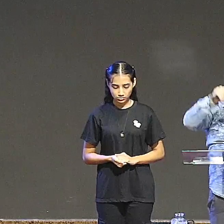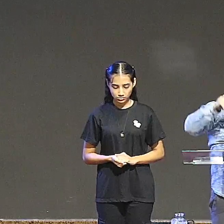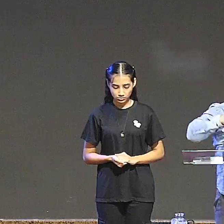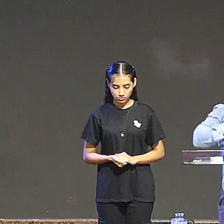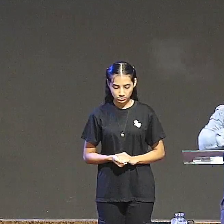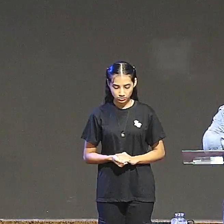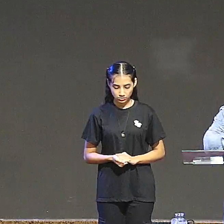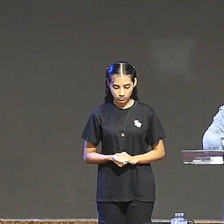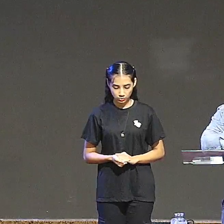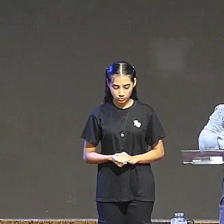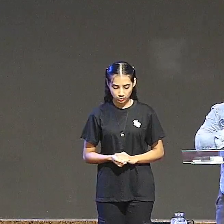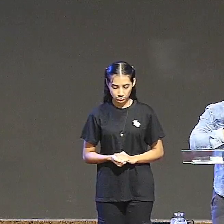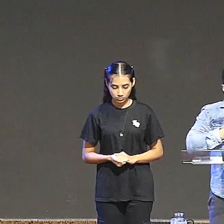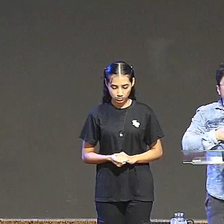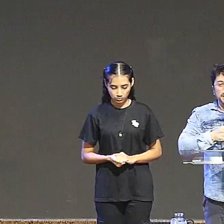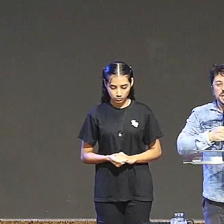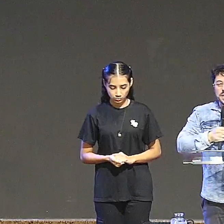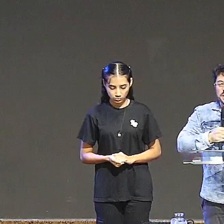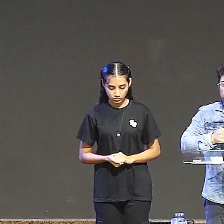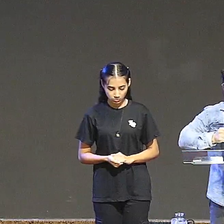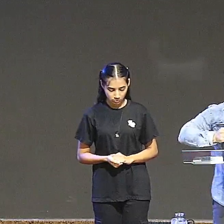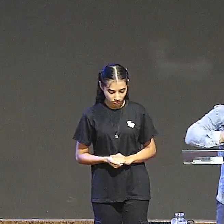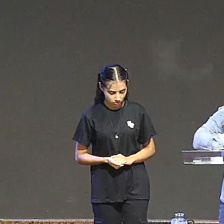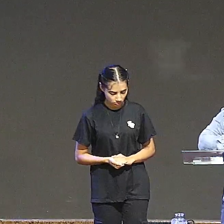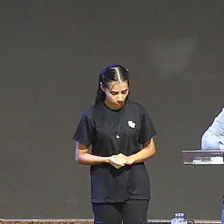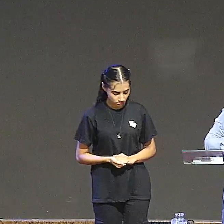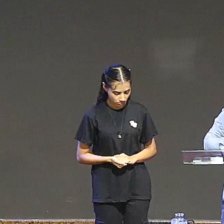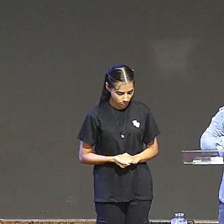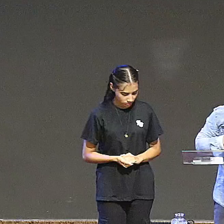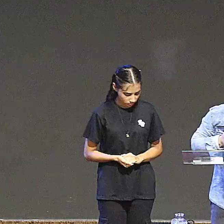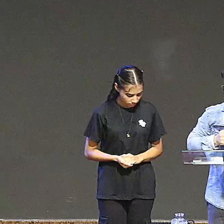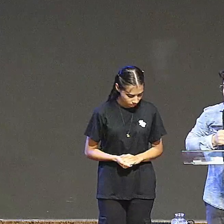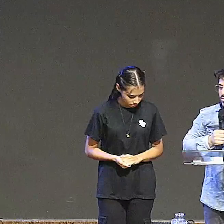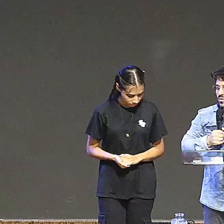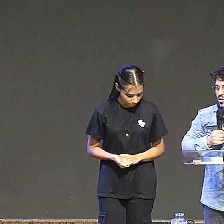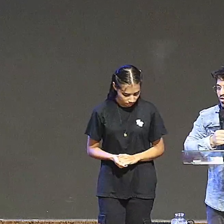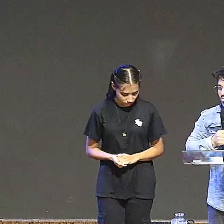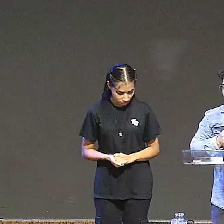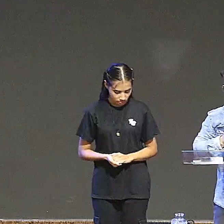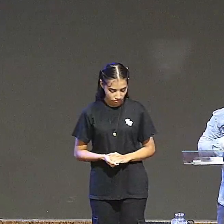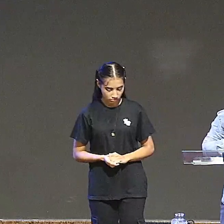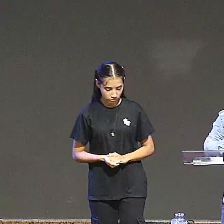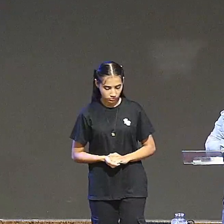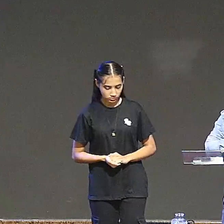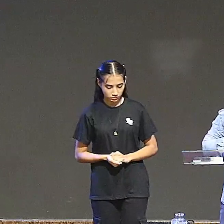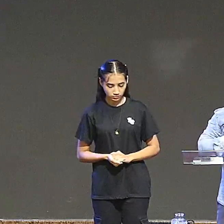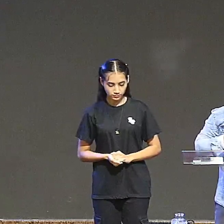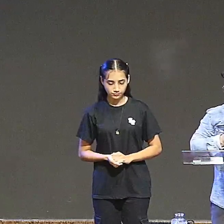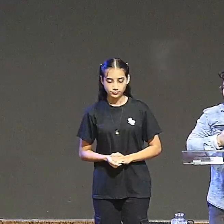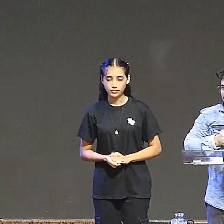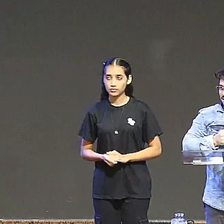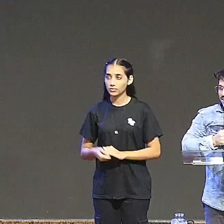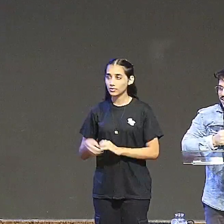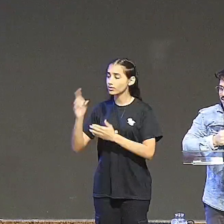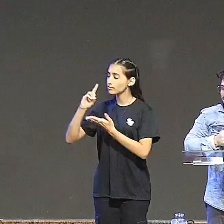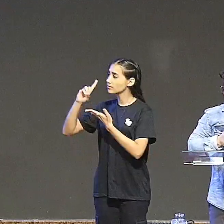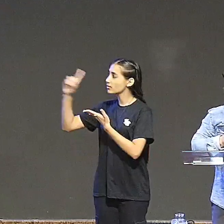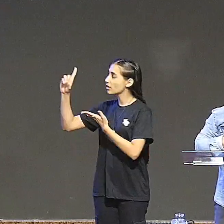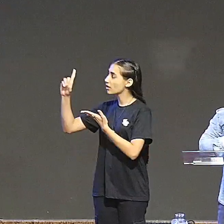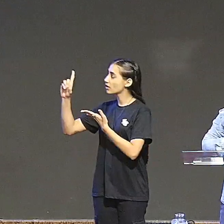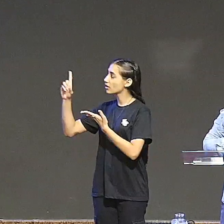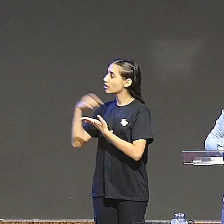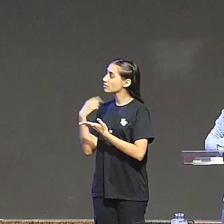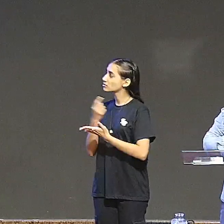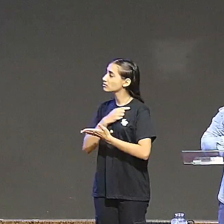amém ouve pai a oração dos teus filhos nós somos teus filhos e queremos